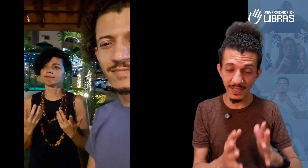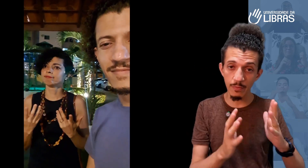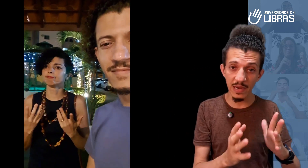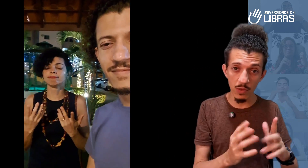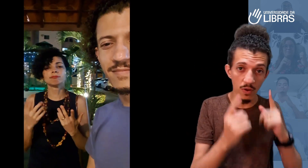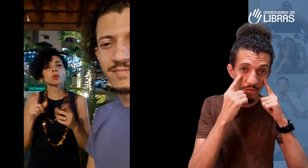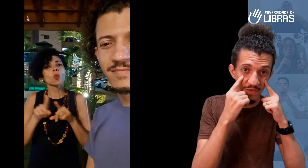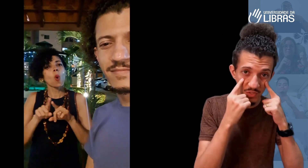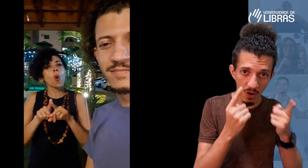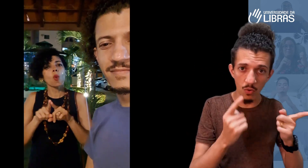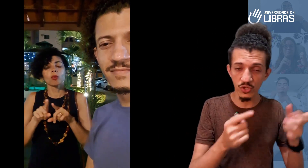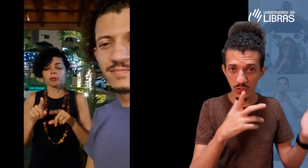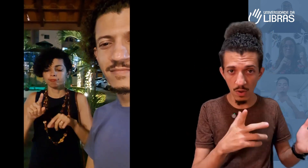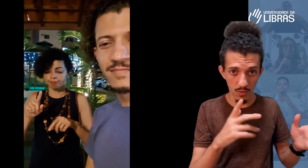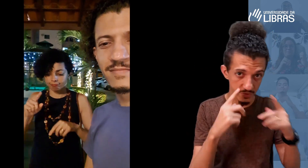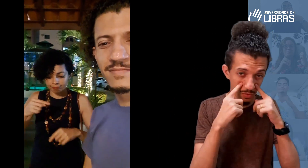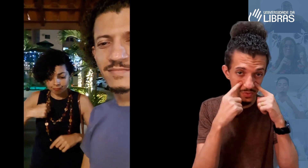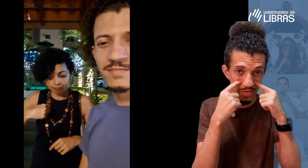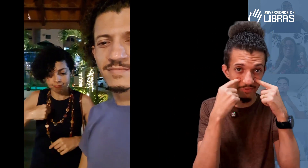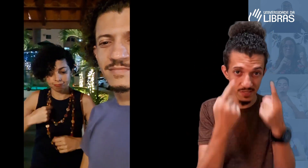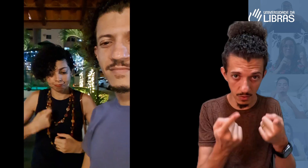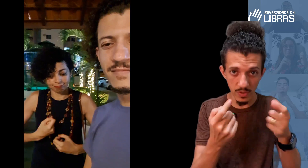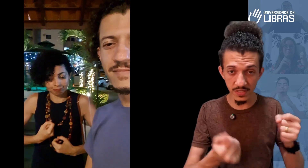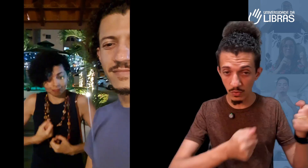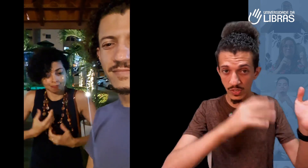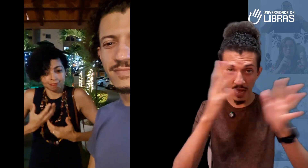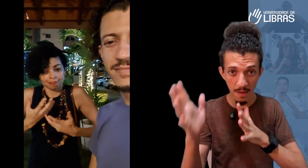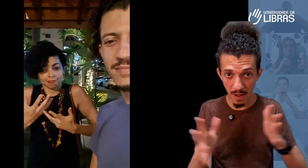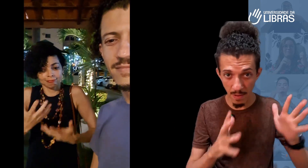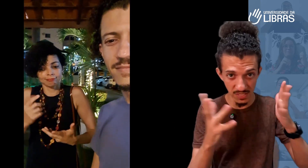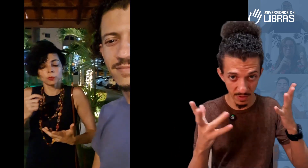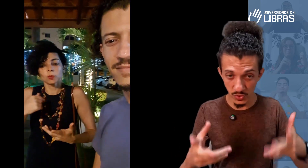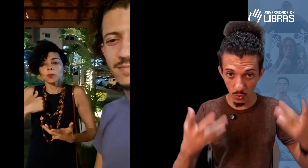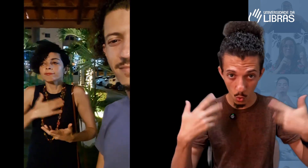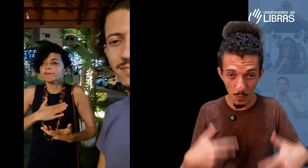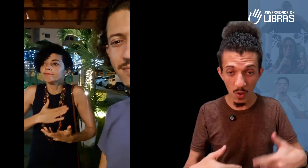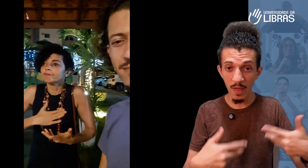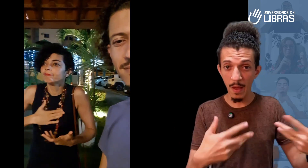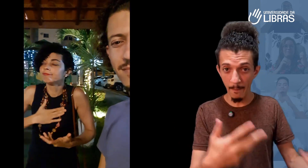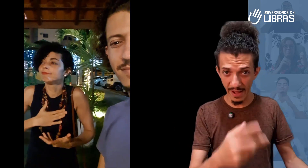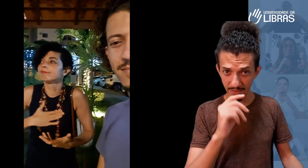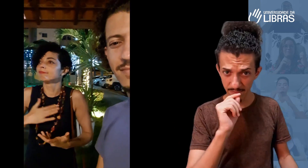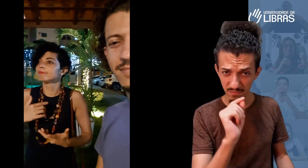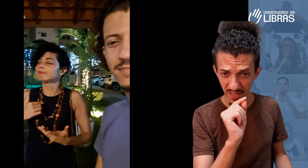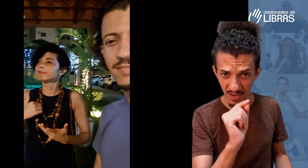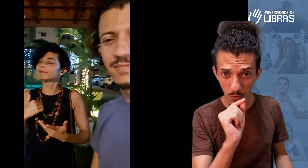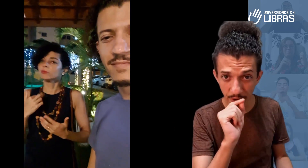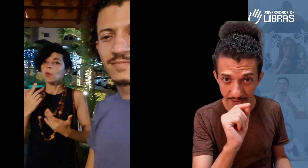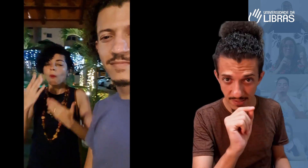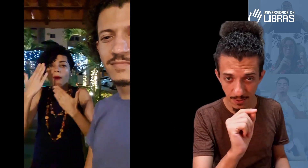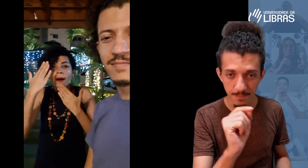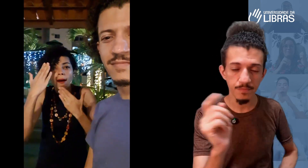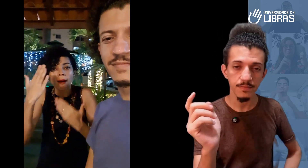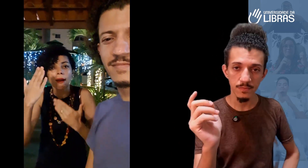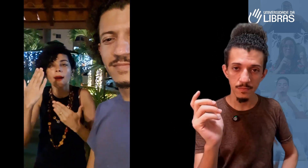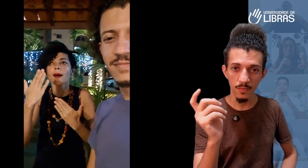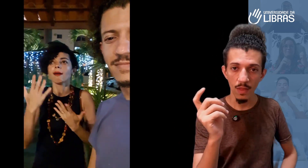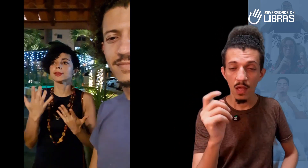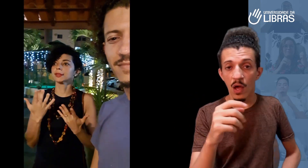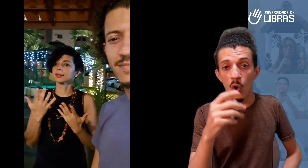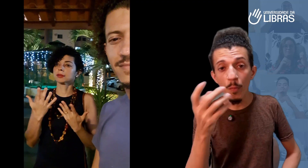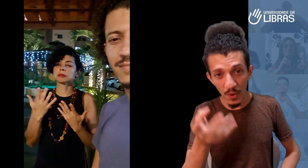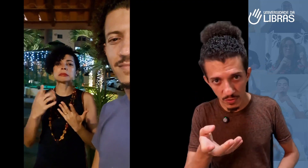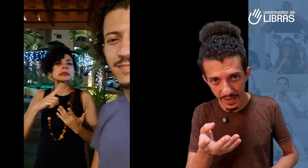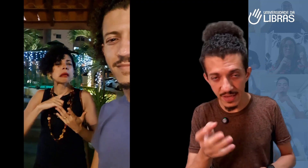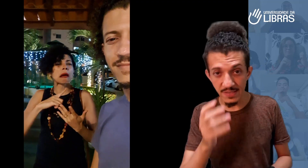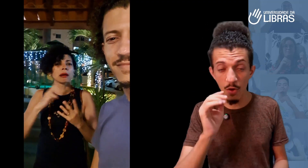Libras é uma língua visual gestual. Você usa a visão, você usa as mãos e o corpo para ter comunicação.